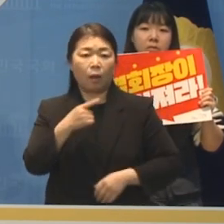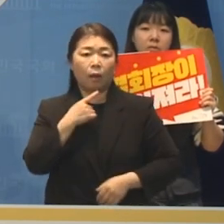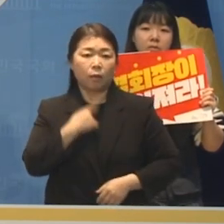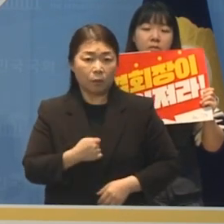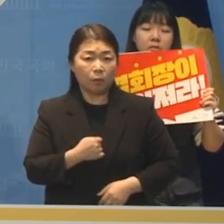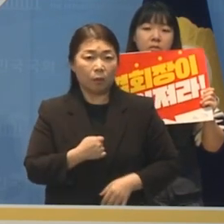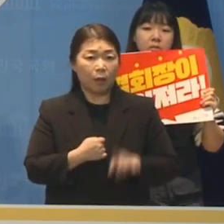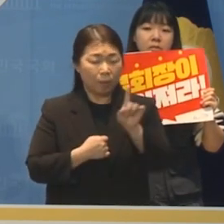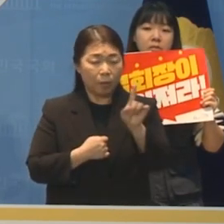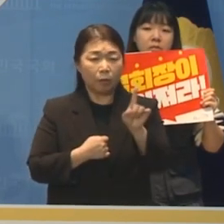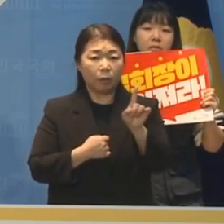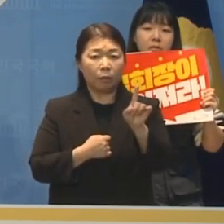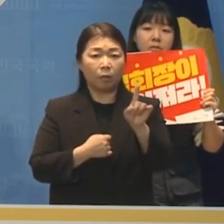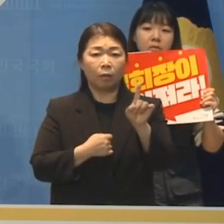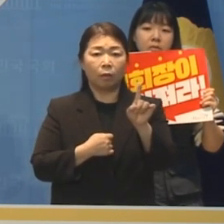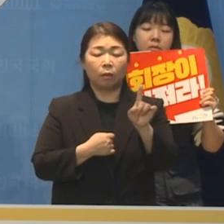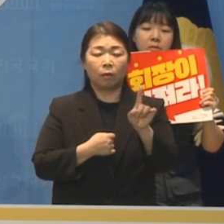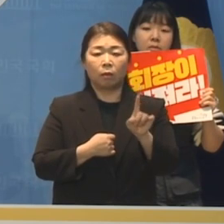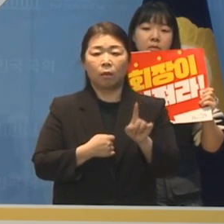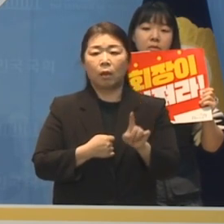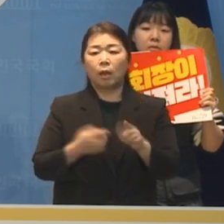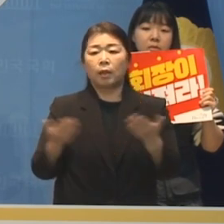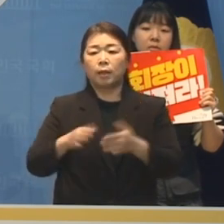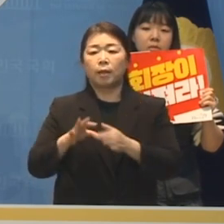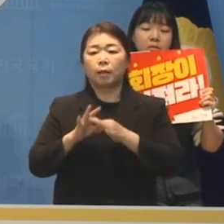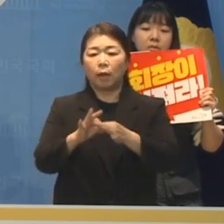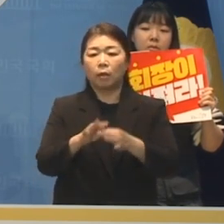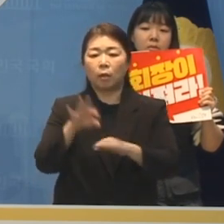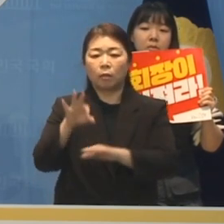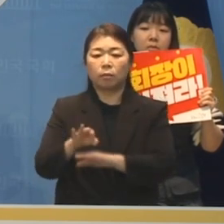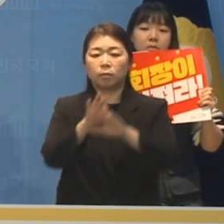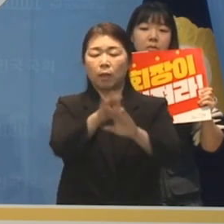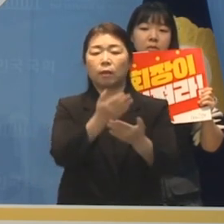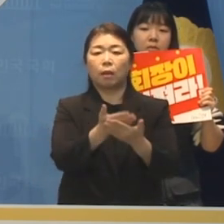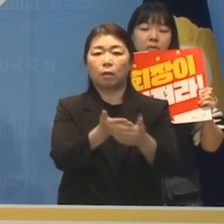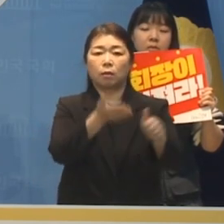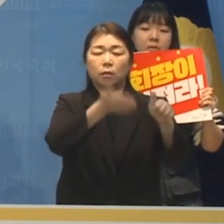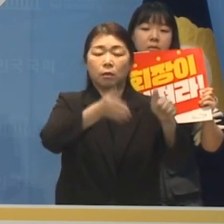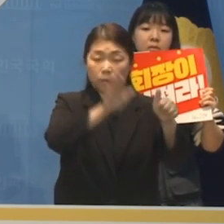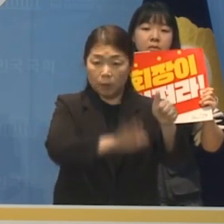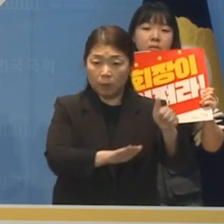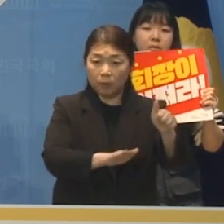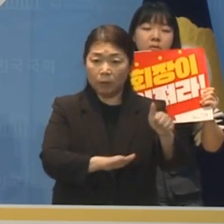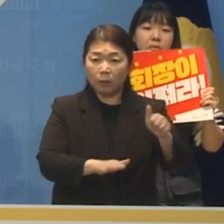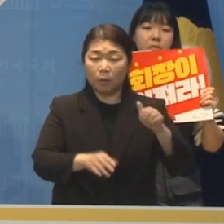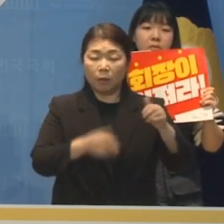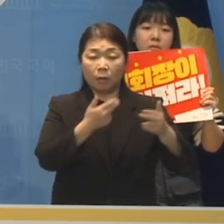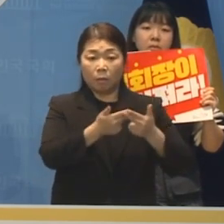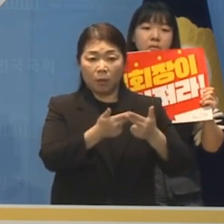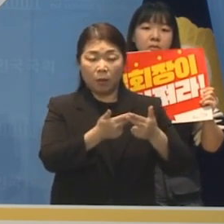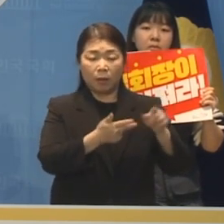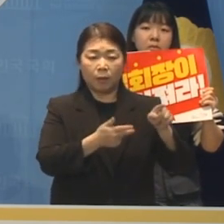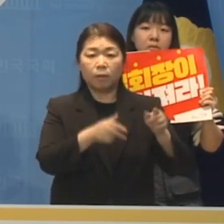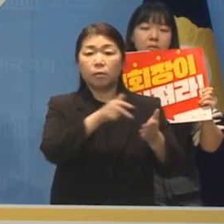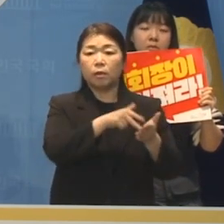가졌습니다. 우리는 고용 승계를 요구했으나 협회는 그것을 신규 업체의 소관이며